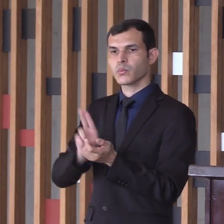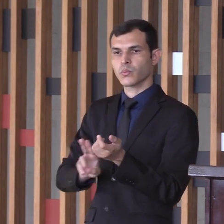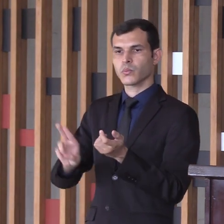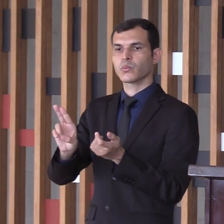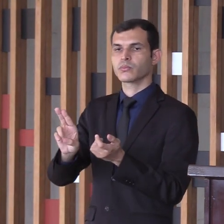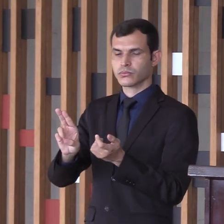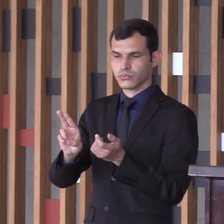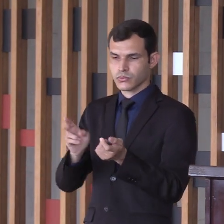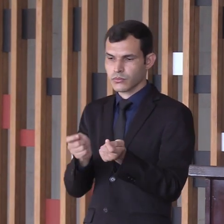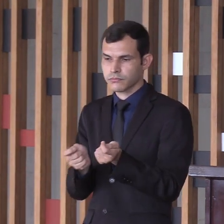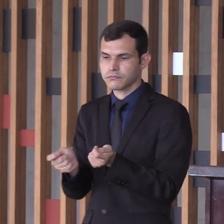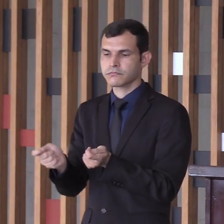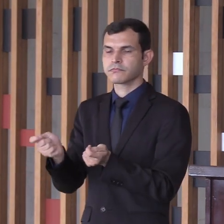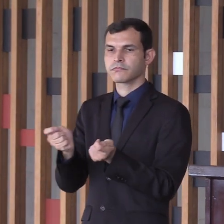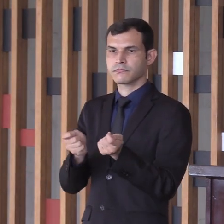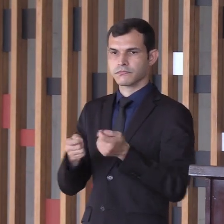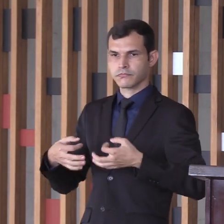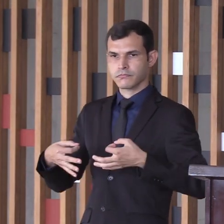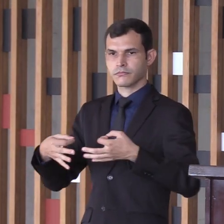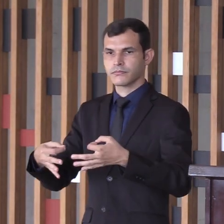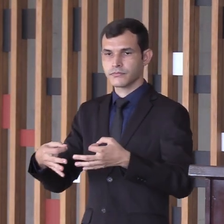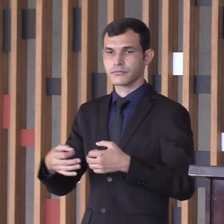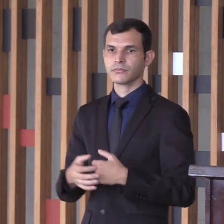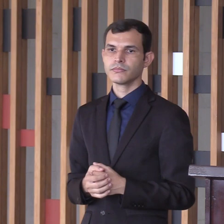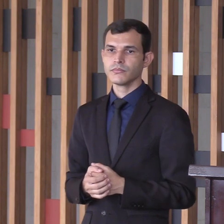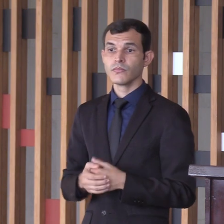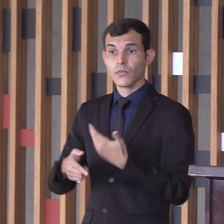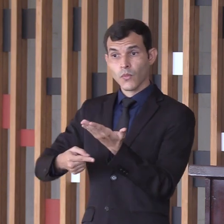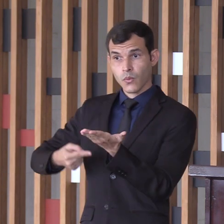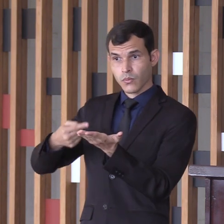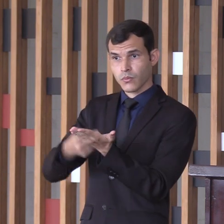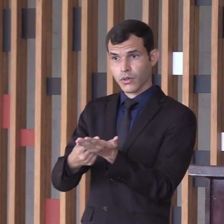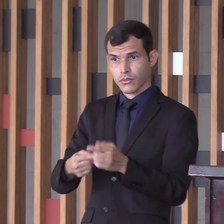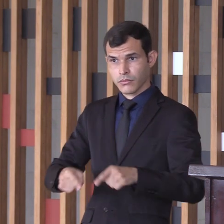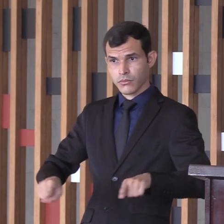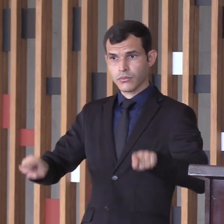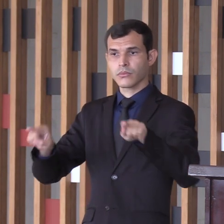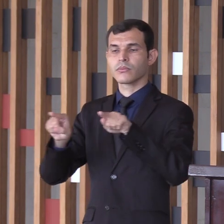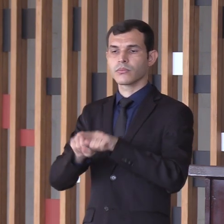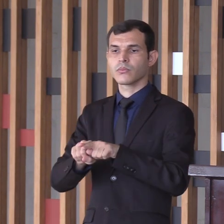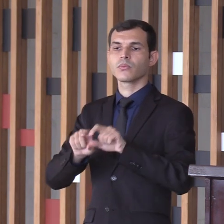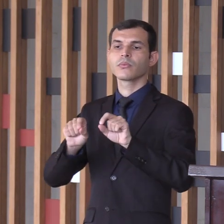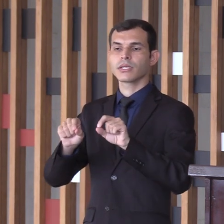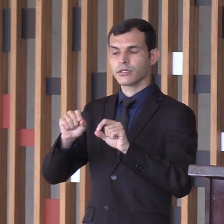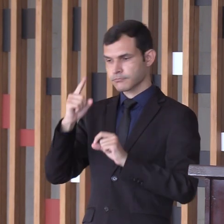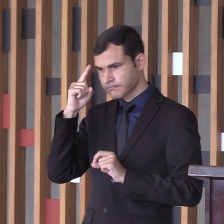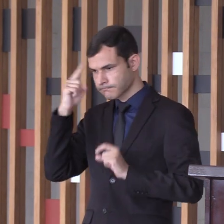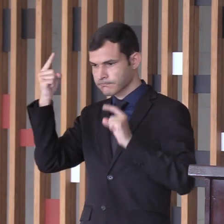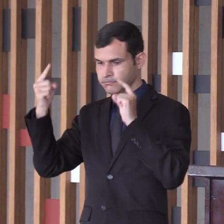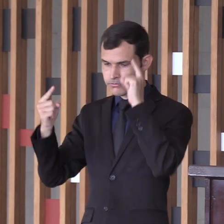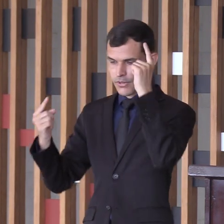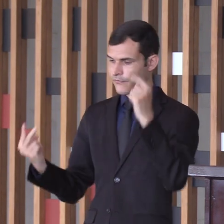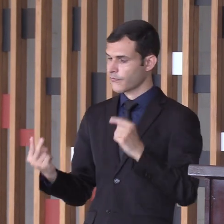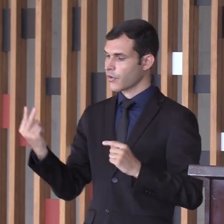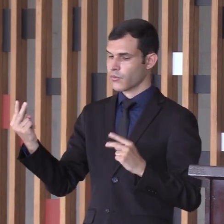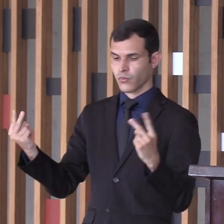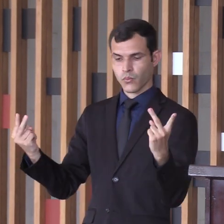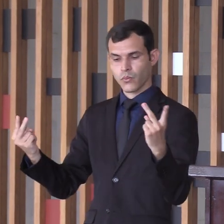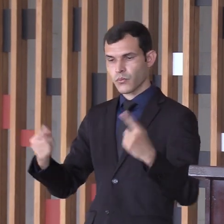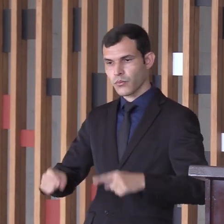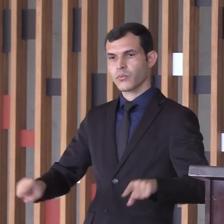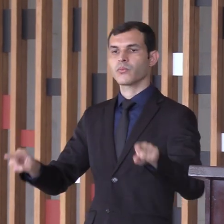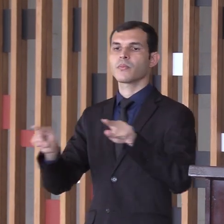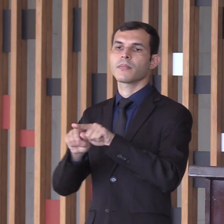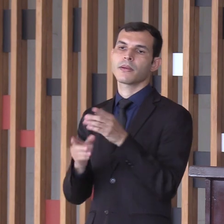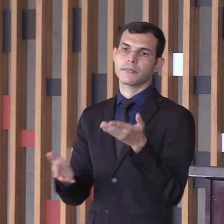Com vigência de 5 anos, o acordo favorecerá um intercâmbio de ideias e valores, bem como o diálogo franco e regular